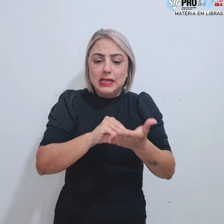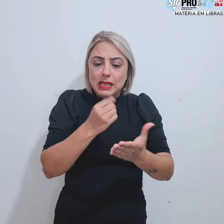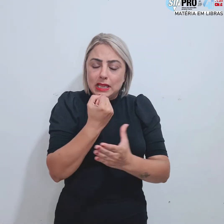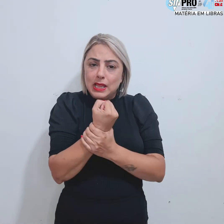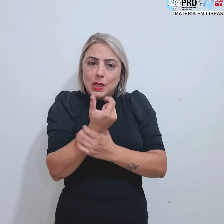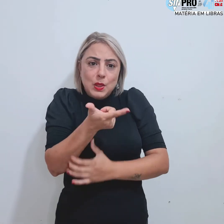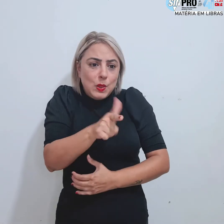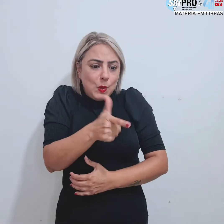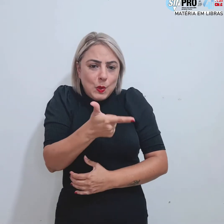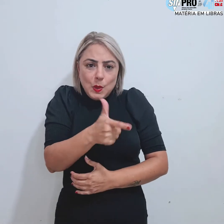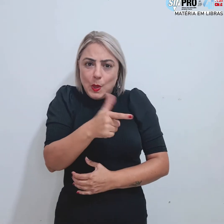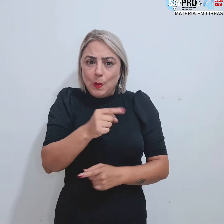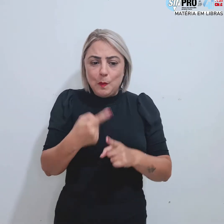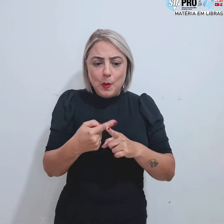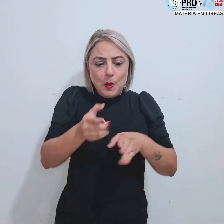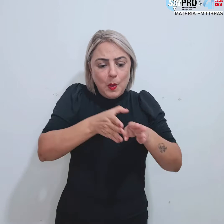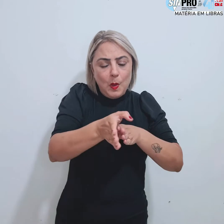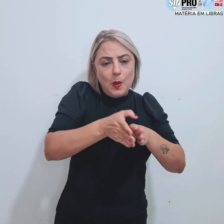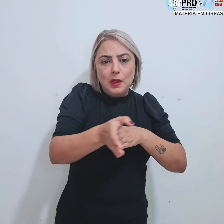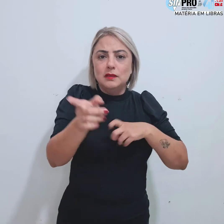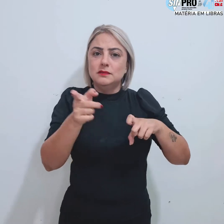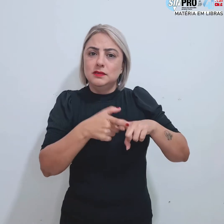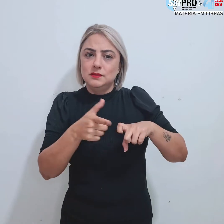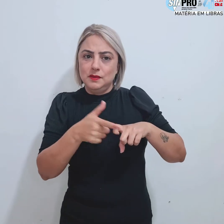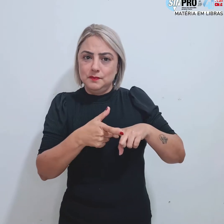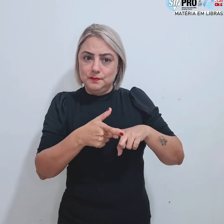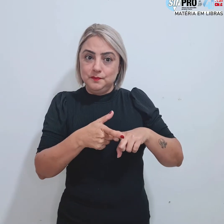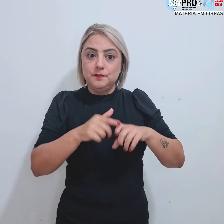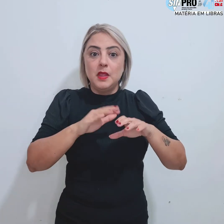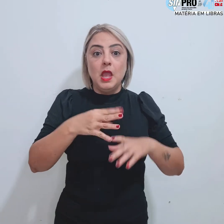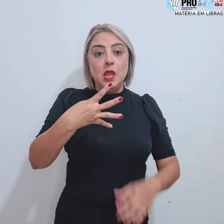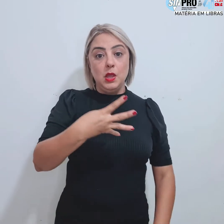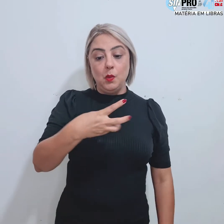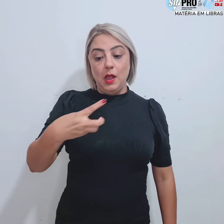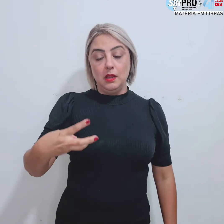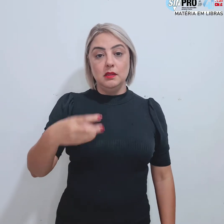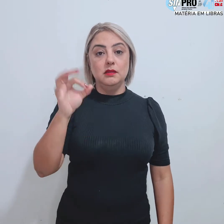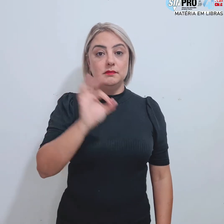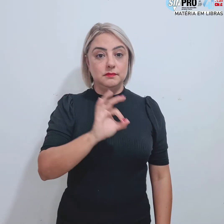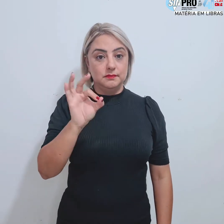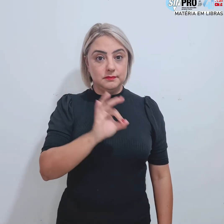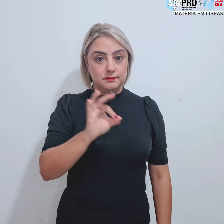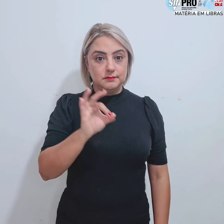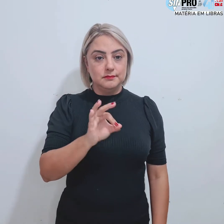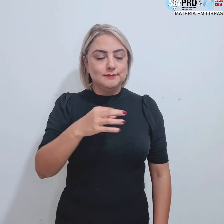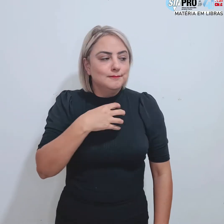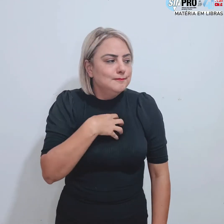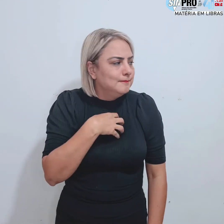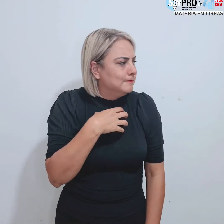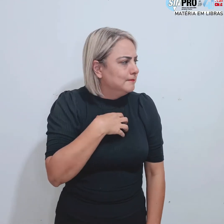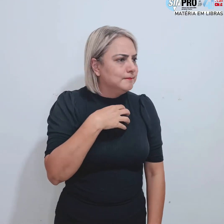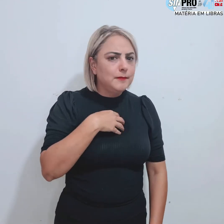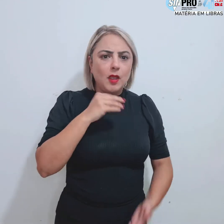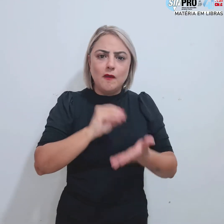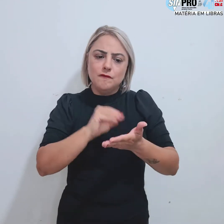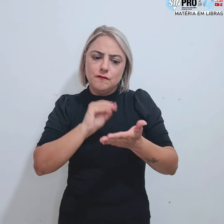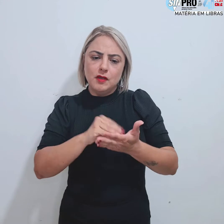por causa de sua orientação sexual e 43% se sentem inseguros